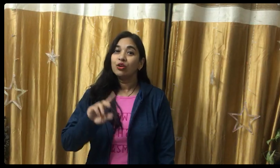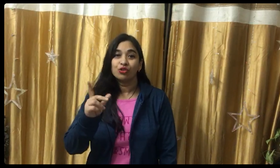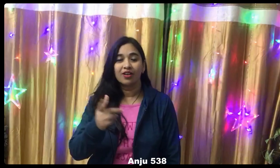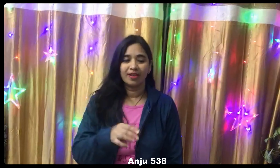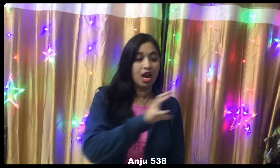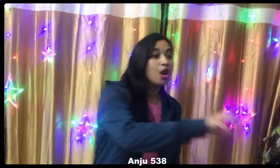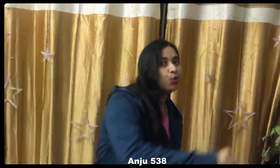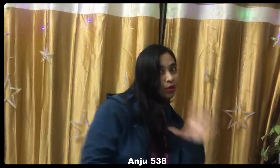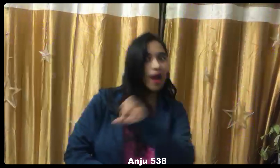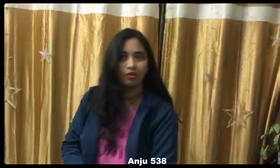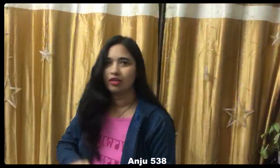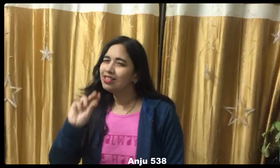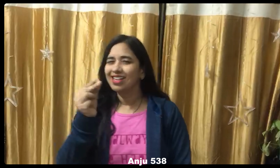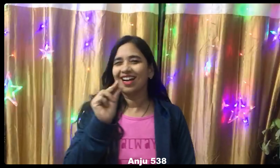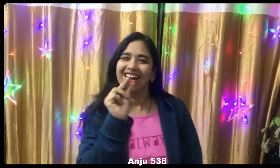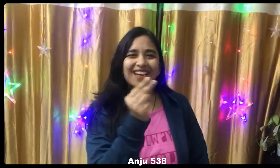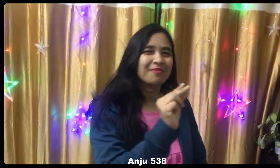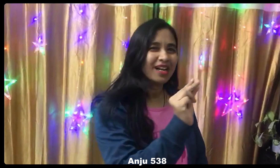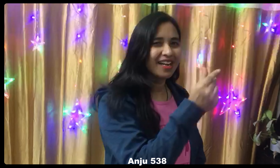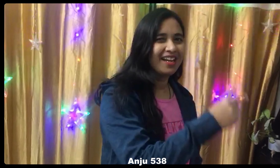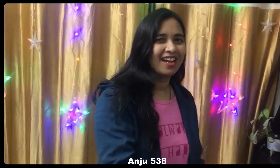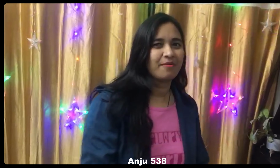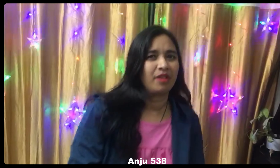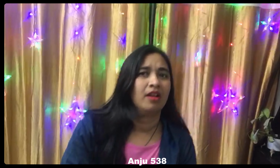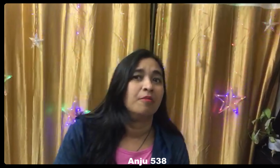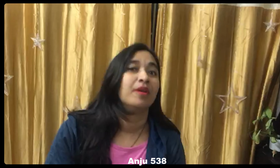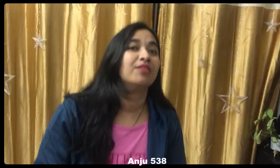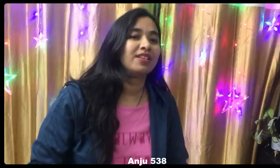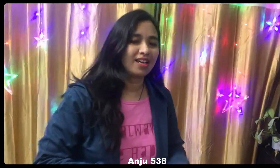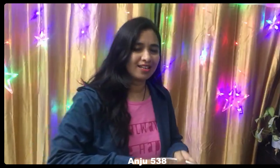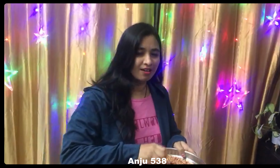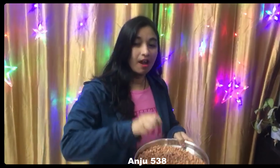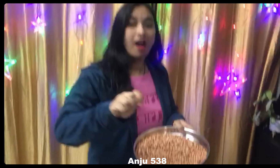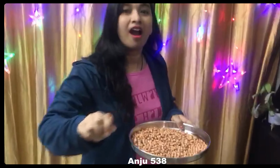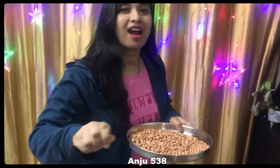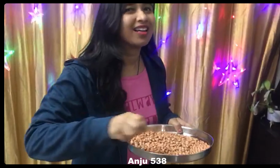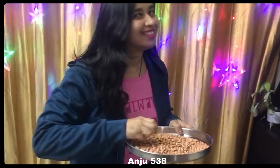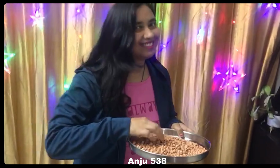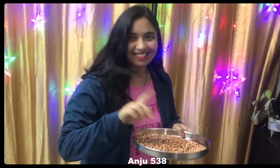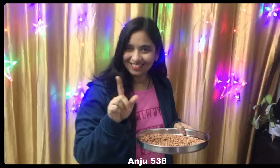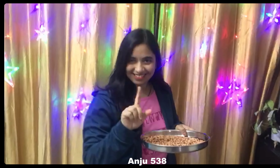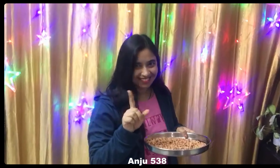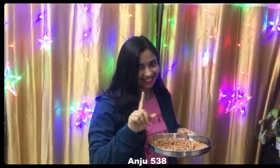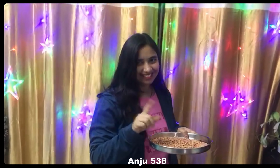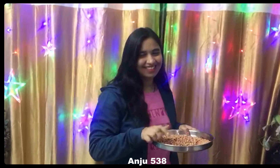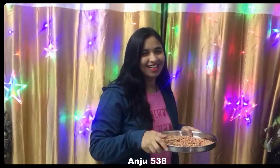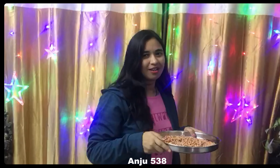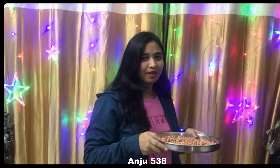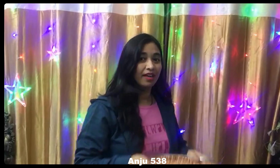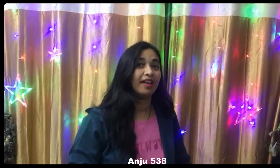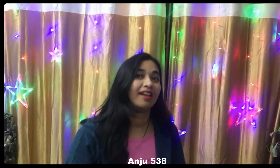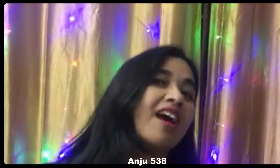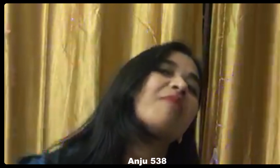रोज सवेरे लूटा लूटी चना के बल्टिया में, परोसी का सब ग्रीडी भैली ब्रेकफास्ट के मूंगफलिया में,